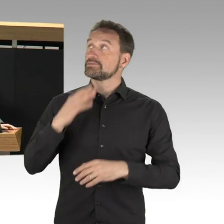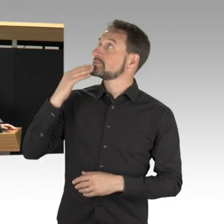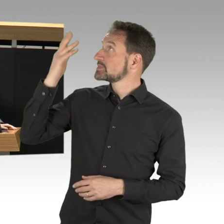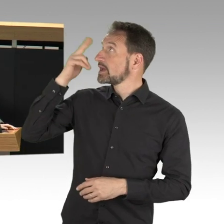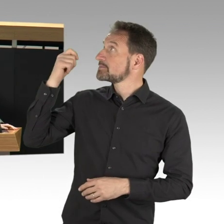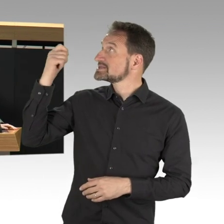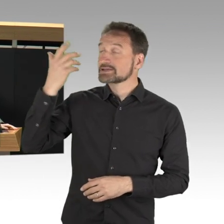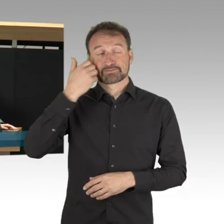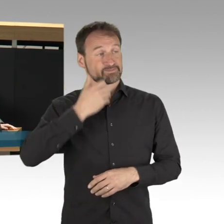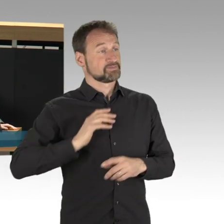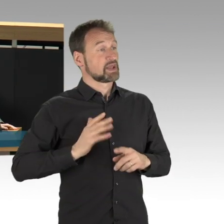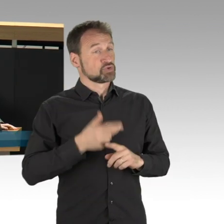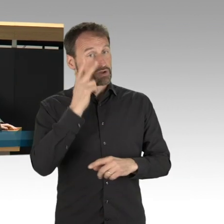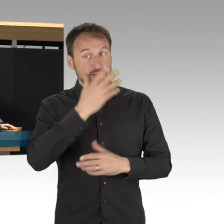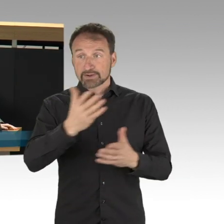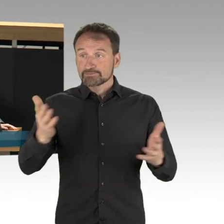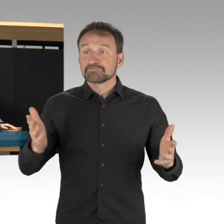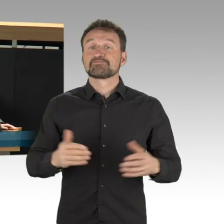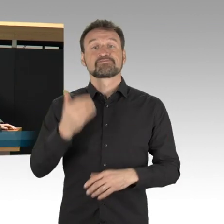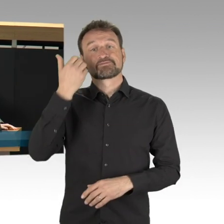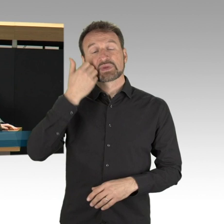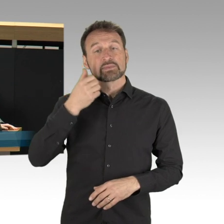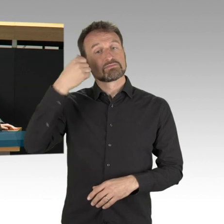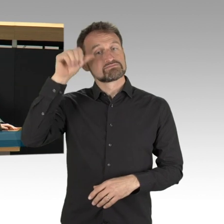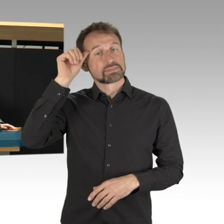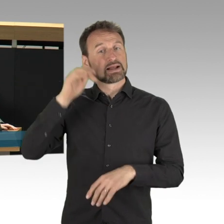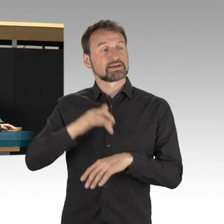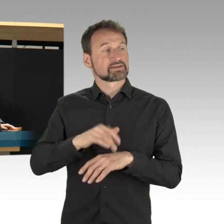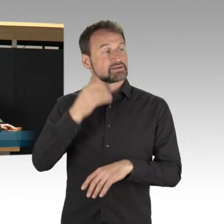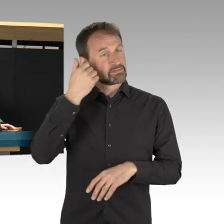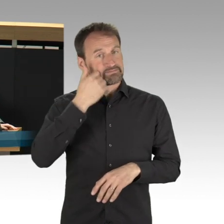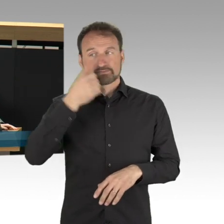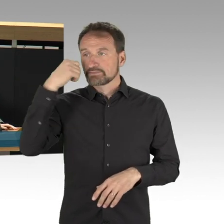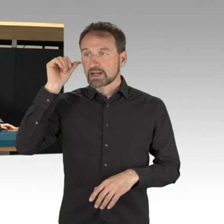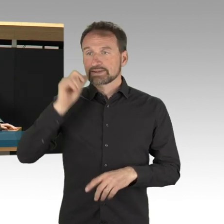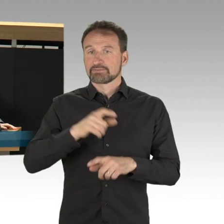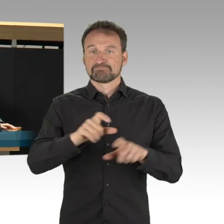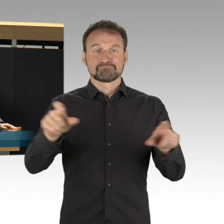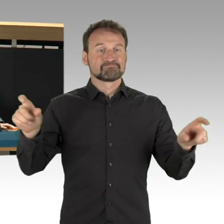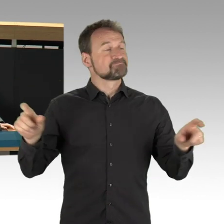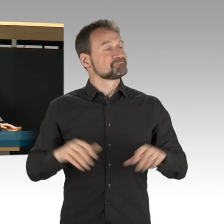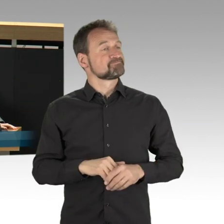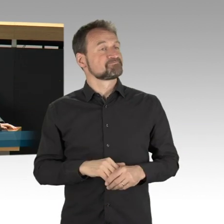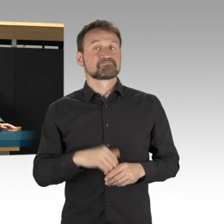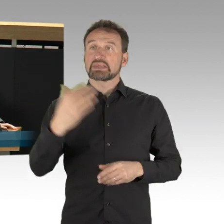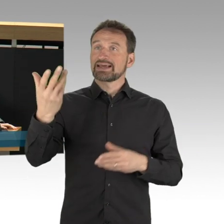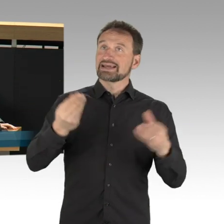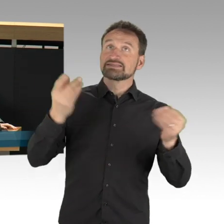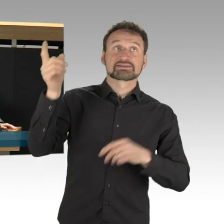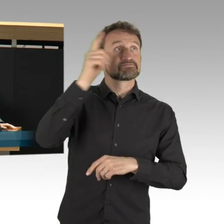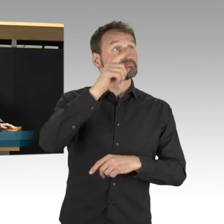Meine sehr geehrten Damen und Herren, liebe Berlinerinnen und Berliner, liebe Gäste, vor allem die jungen